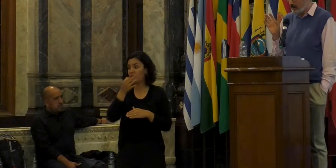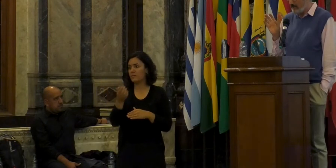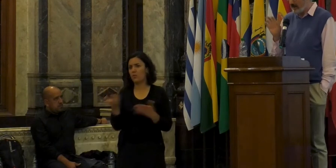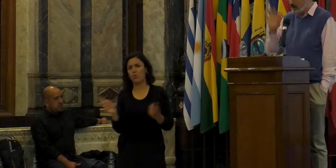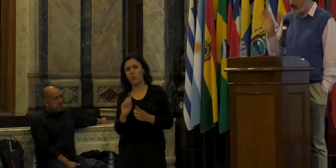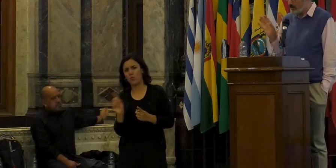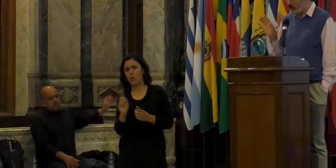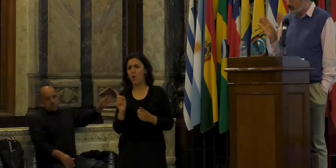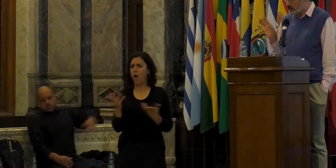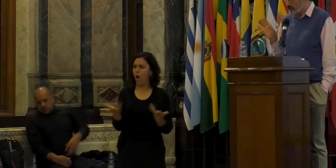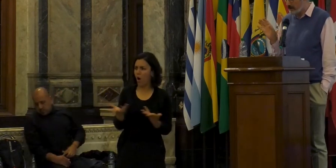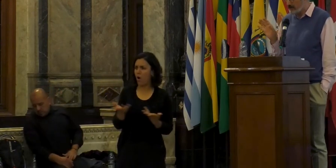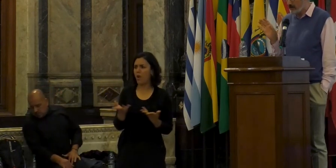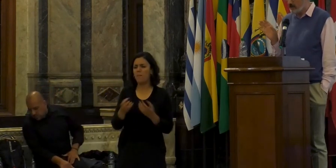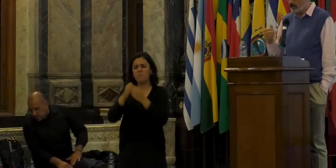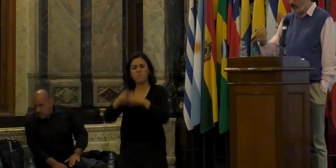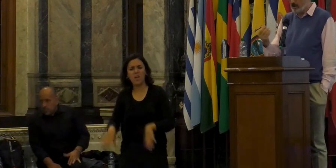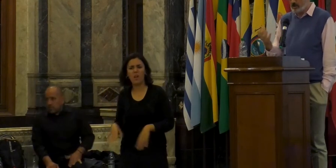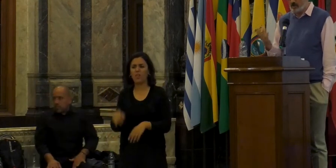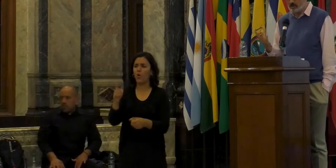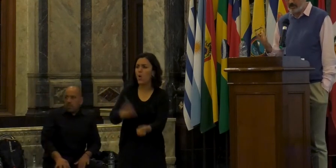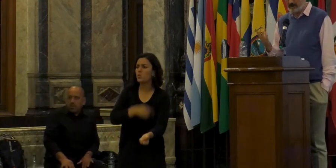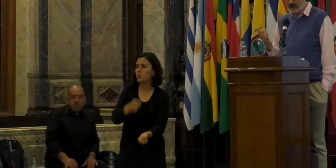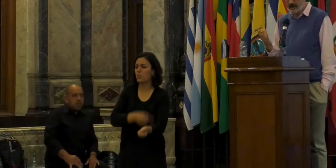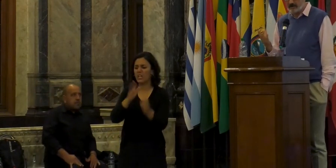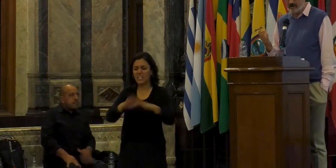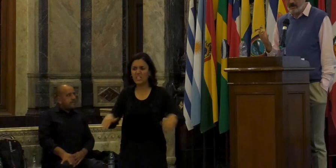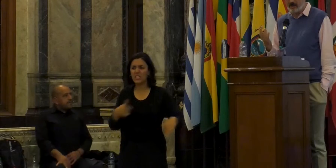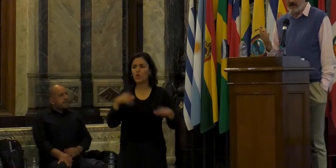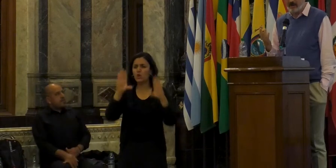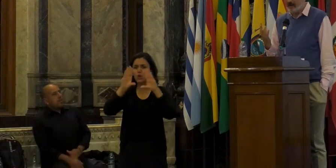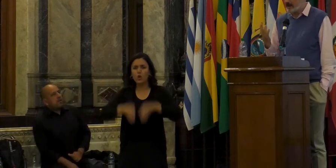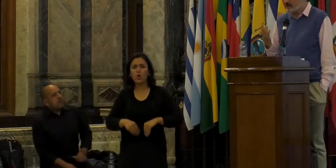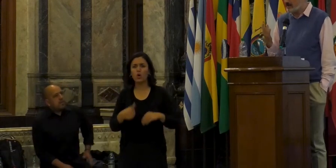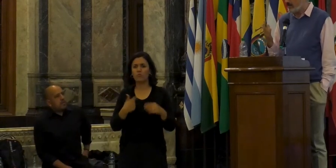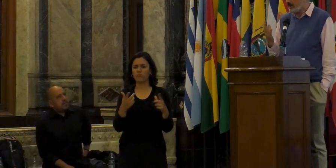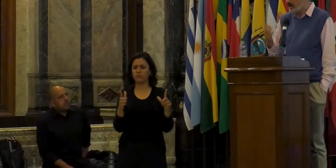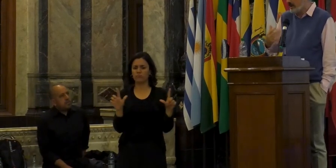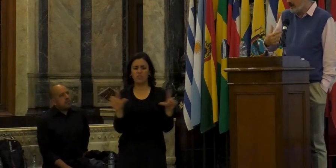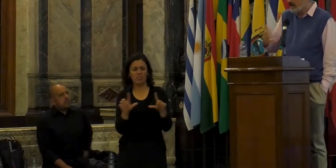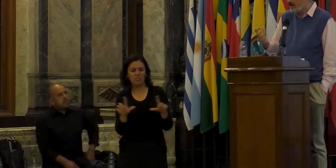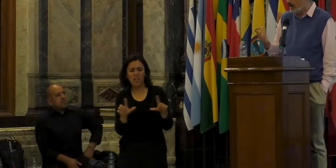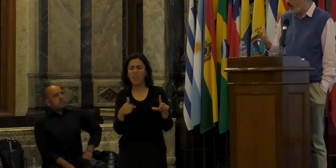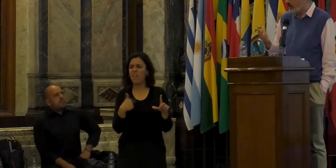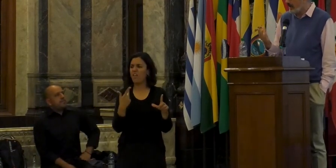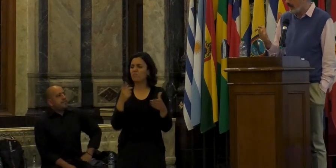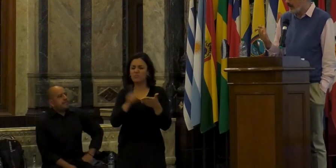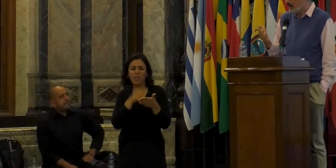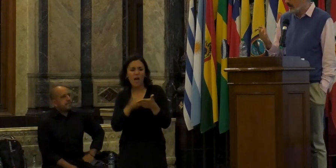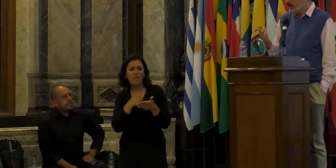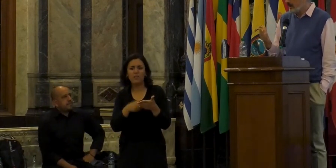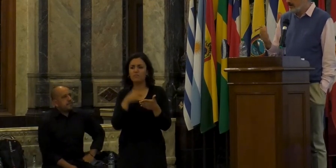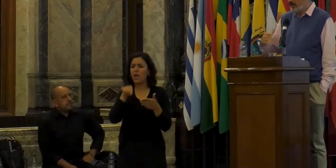momento de perdición de costumbres, todos los niños con sus pantallas, ¿no? Ya no hay, ¿qué es lo que se ha perdido ahí? Se ha perdido la